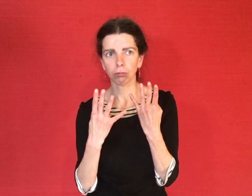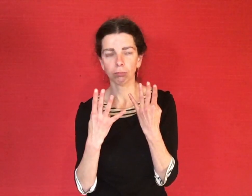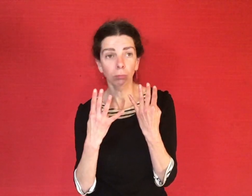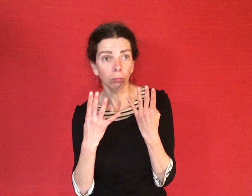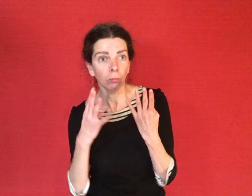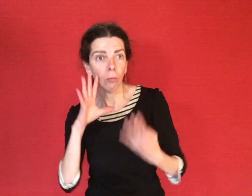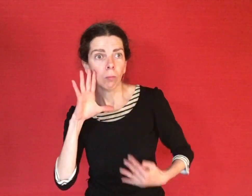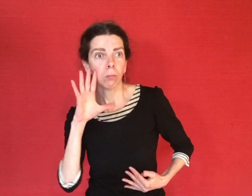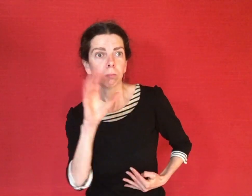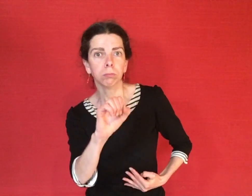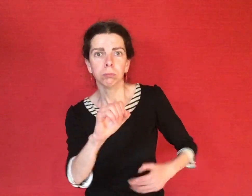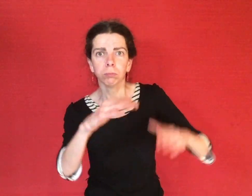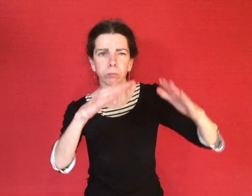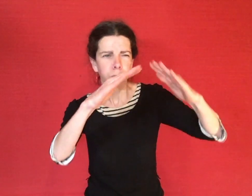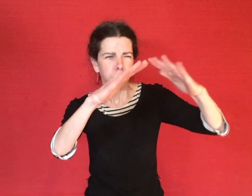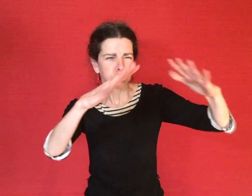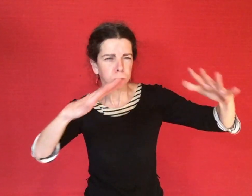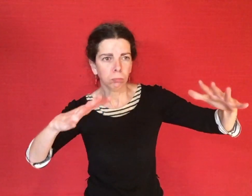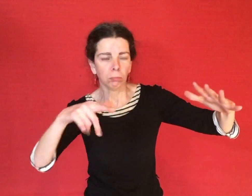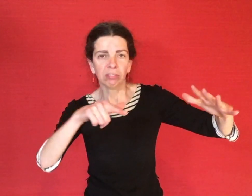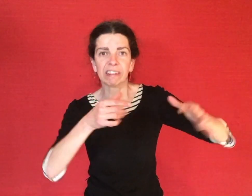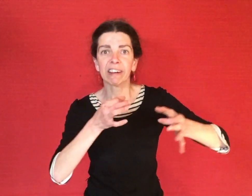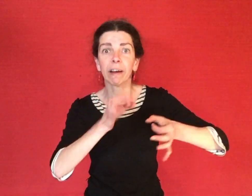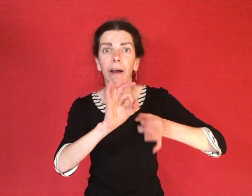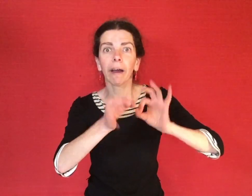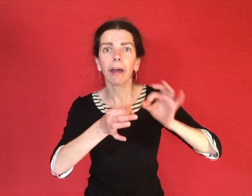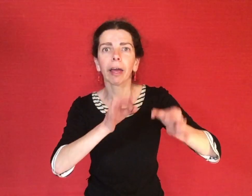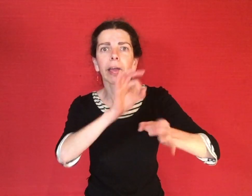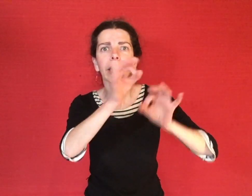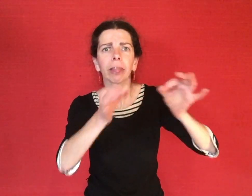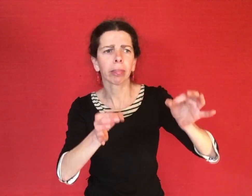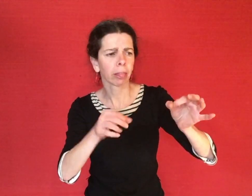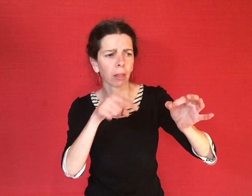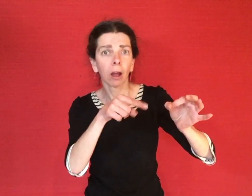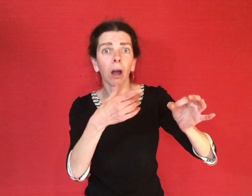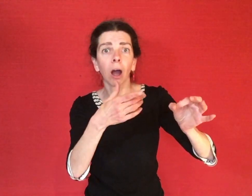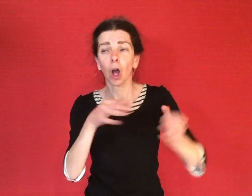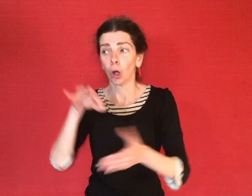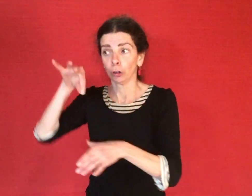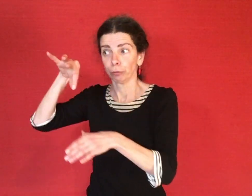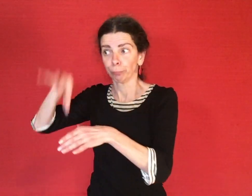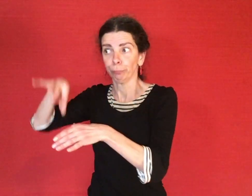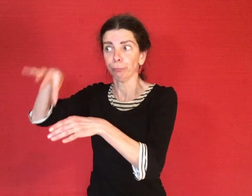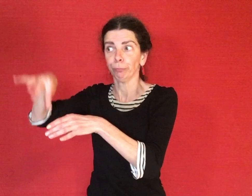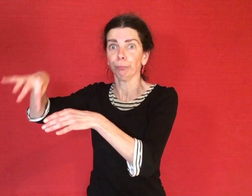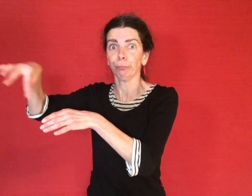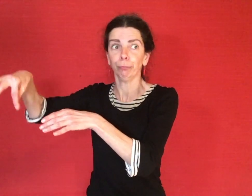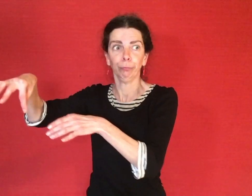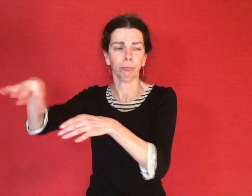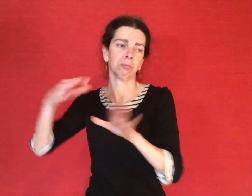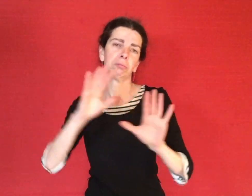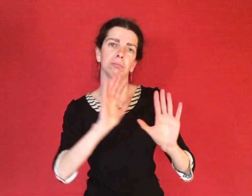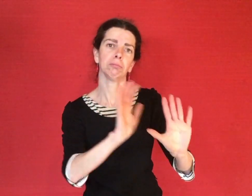ils voient un gros tas de graines qui attendent d'être semées.